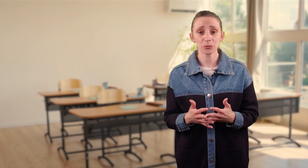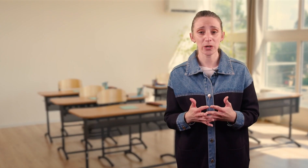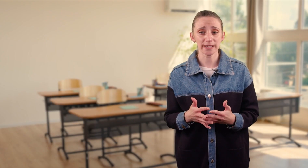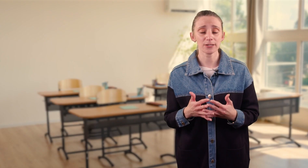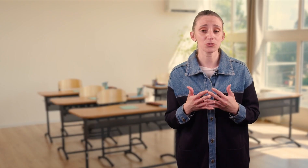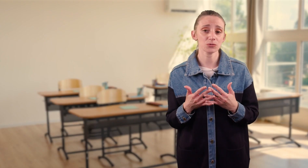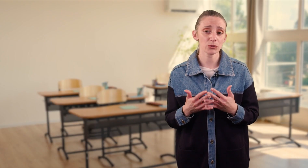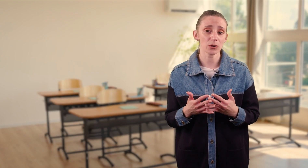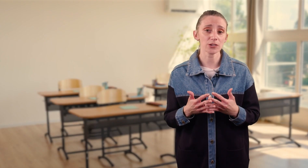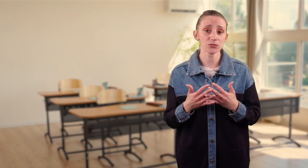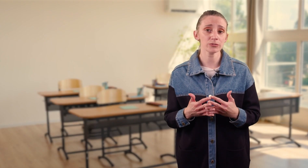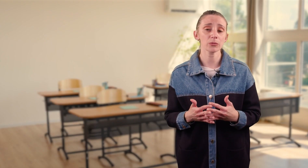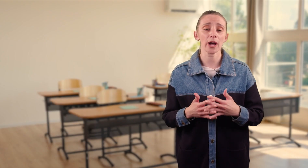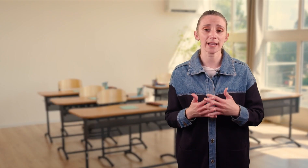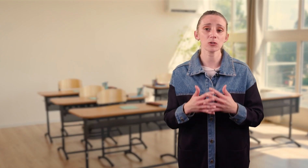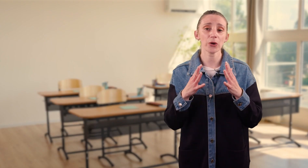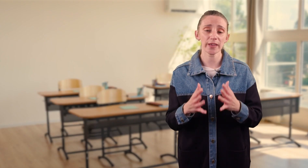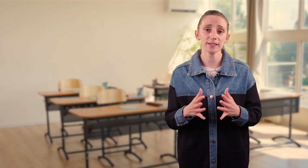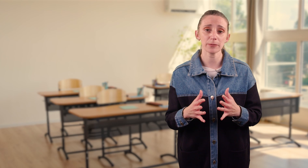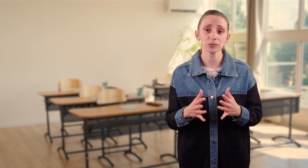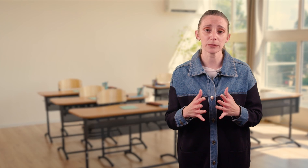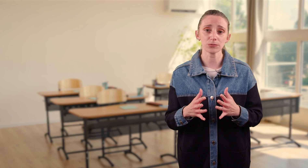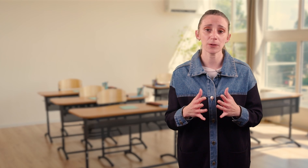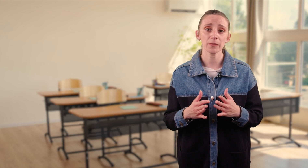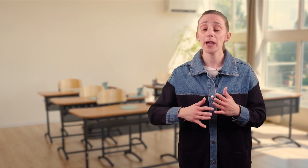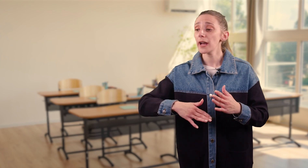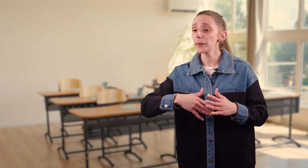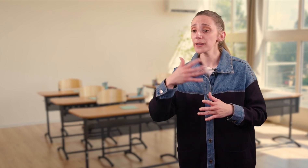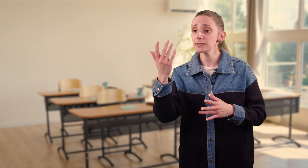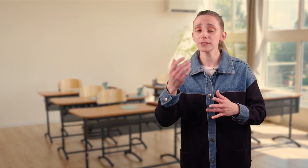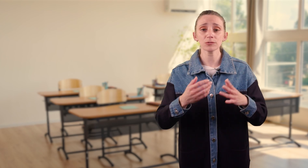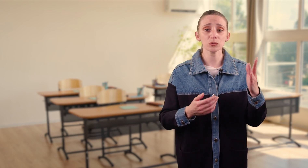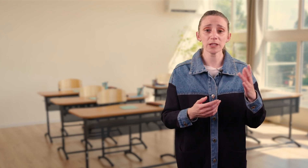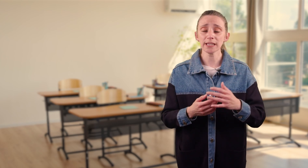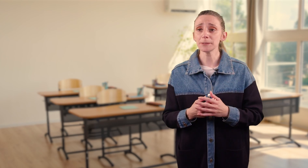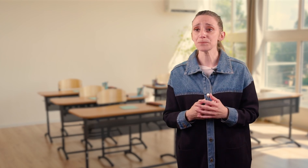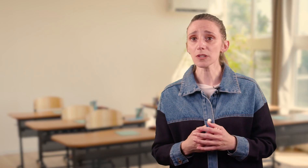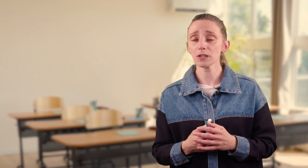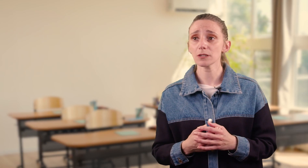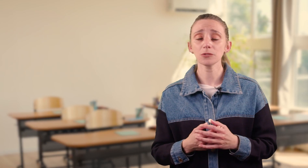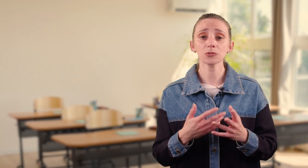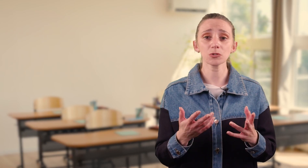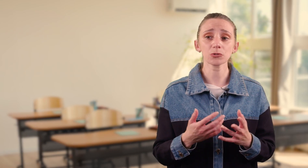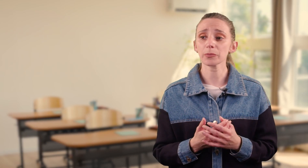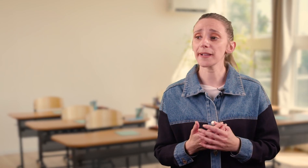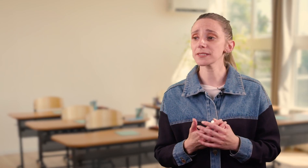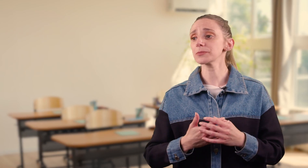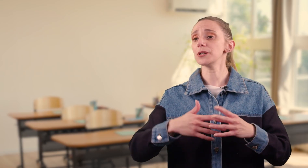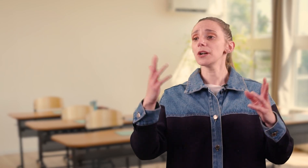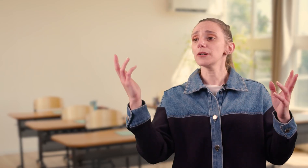pour laquelle je vous encourage vivement à être organisé pour le début. Après, si vous oubliez une notion, par exemple,